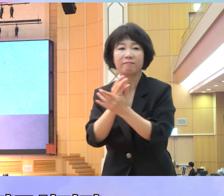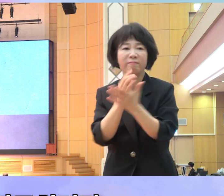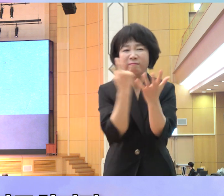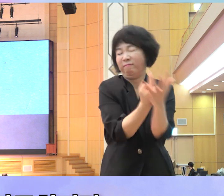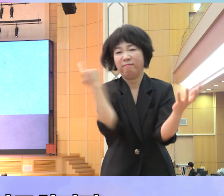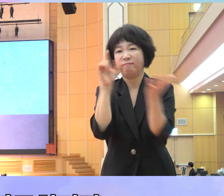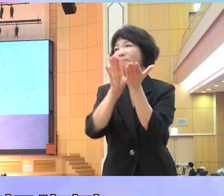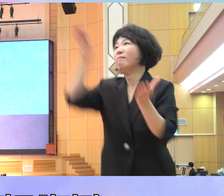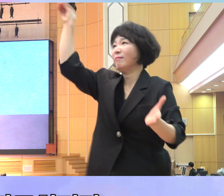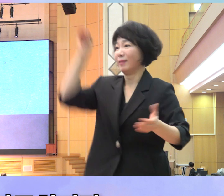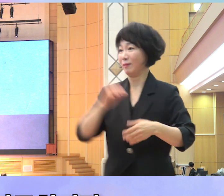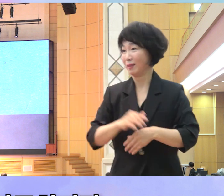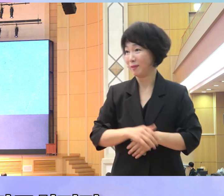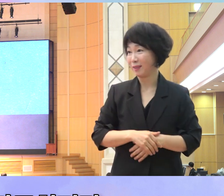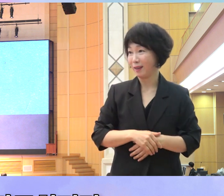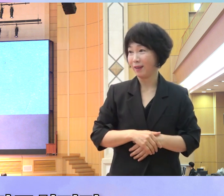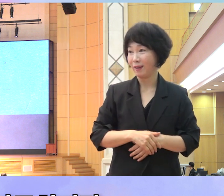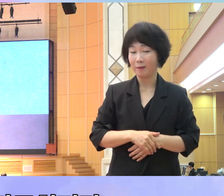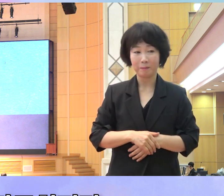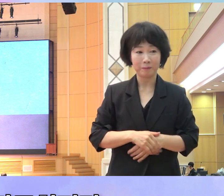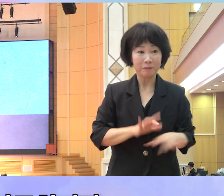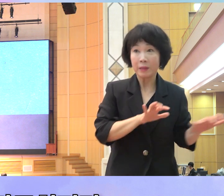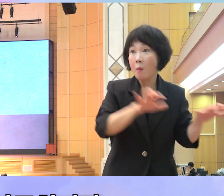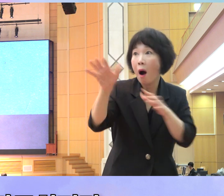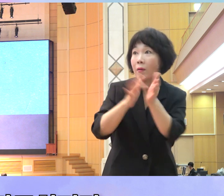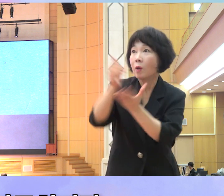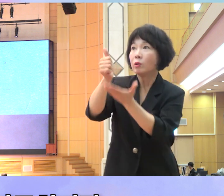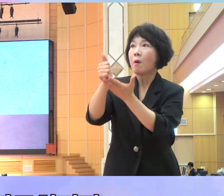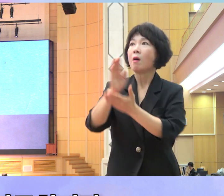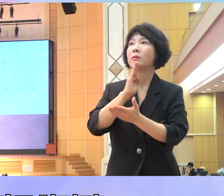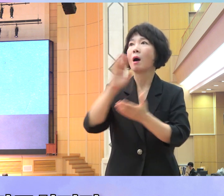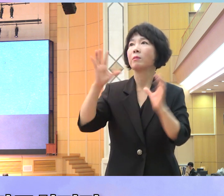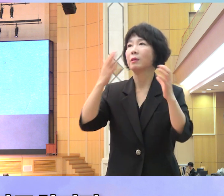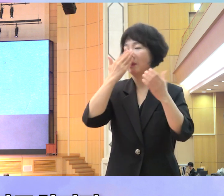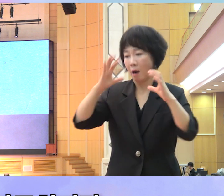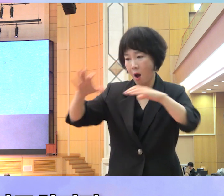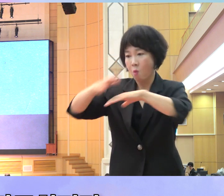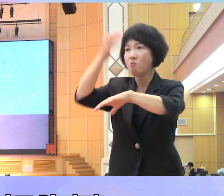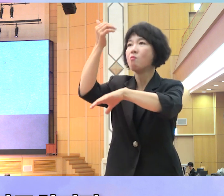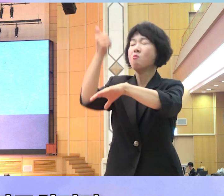많은 사람들이 예수님을 보고 참 이스라엘 왕이다, 위대한 지도자다 엄청 지켜 세우는 거예요.